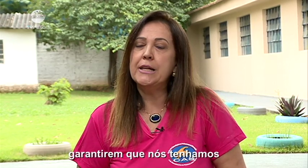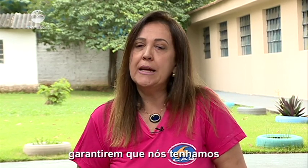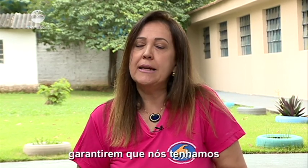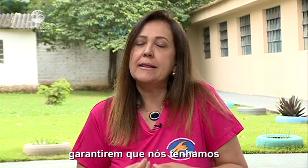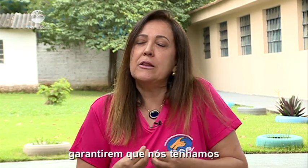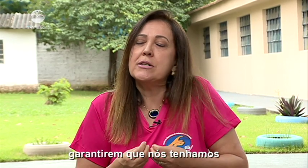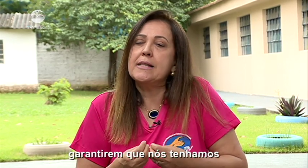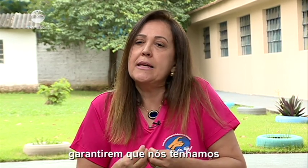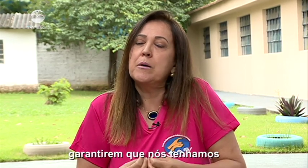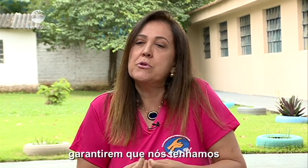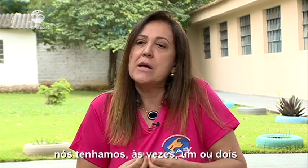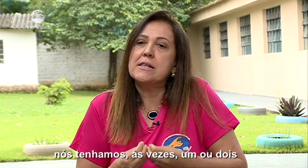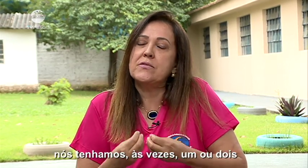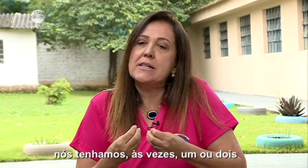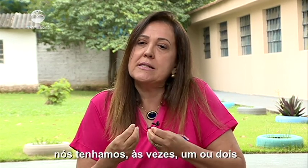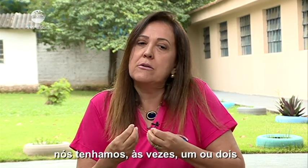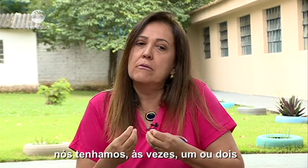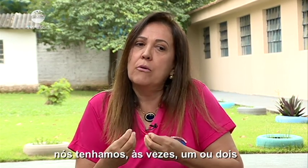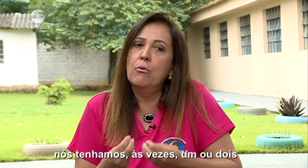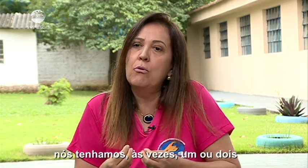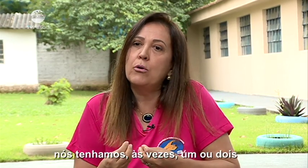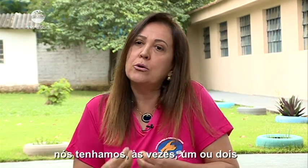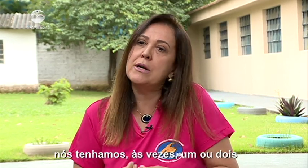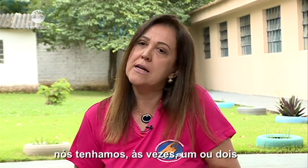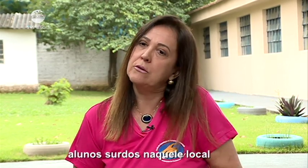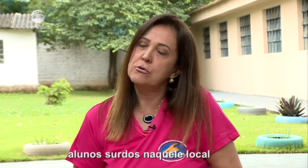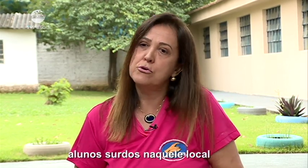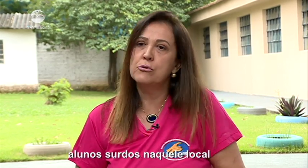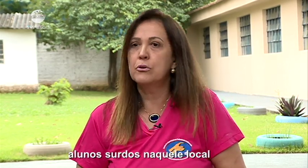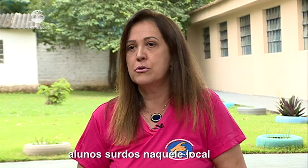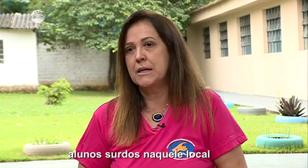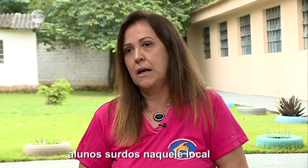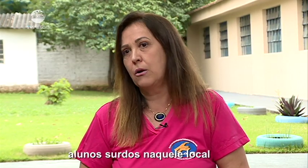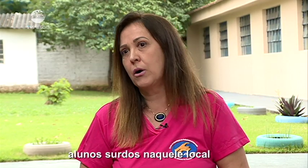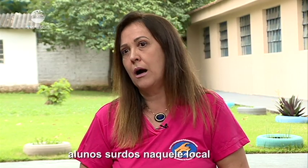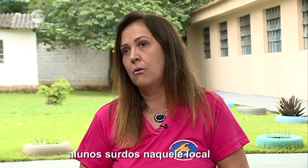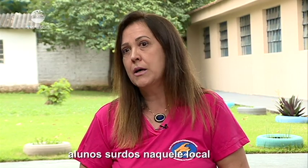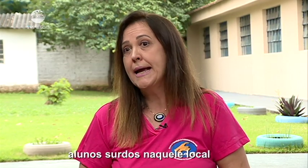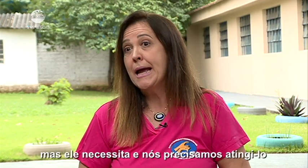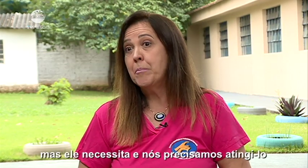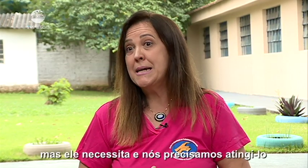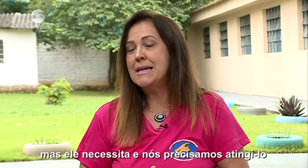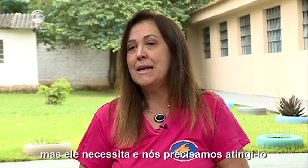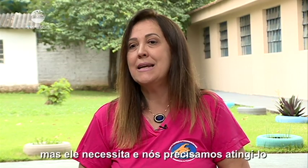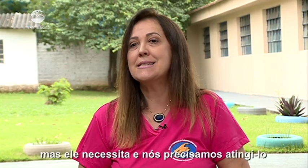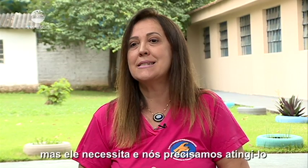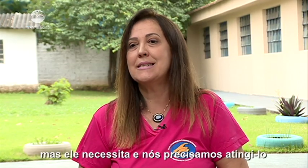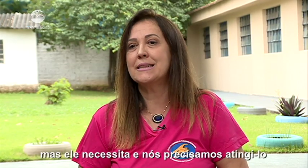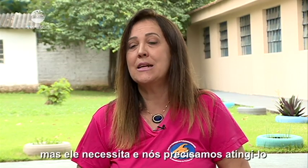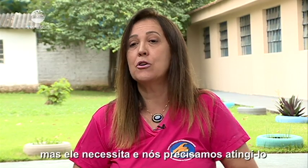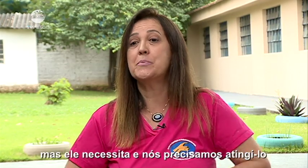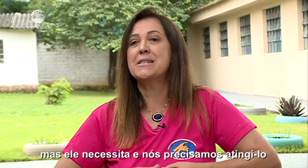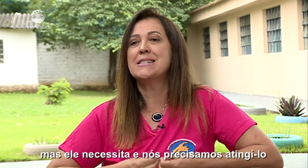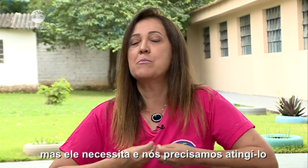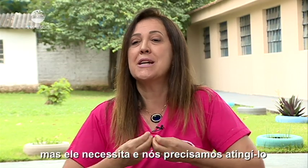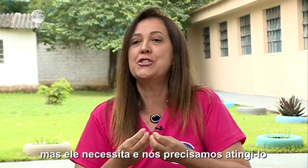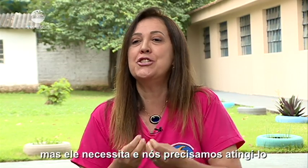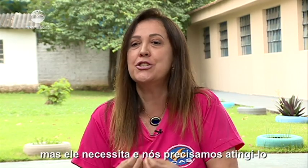que nós tenhamos, às vezes, 1 ou 2 alunos surdos naquele local. Mas ele necessita e nós precisamos atingi-lo